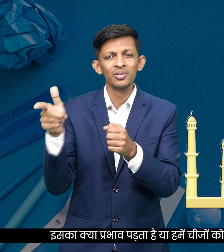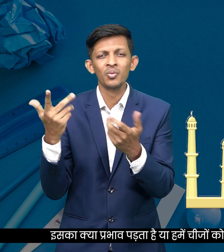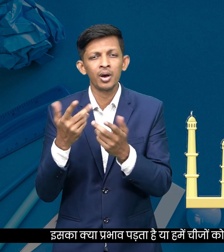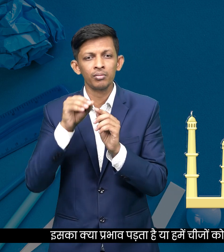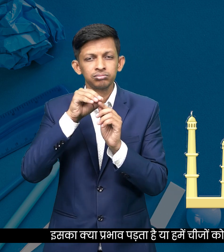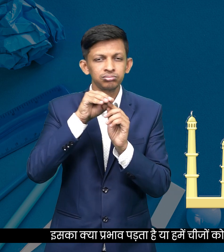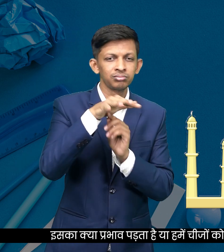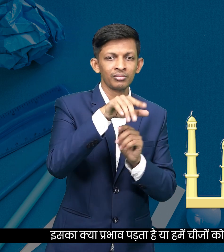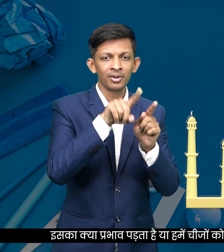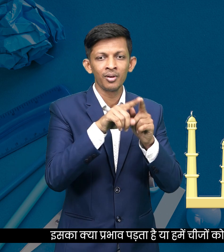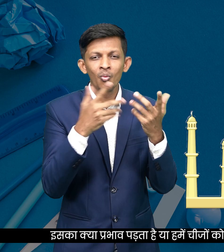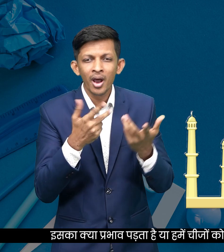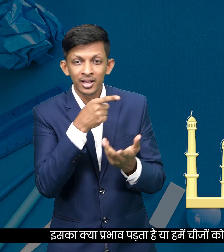है?